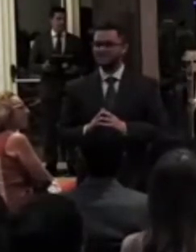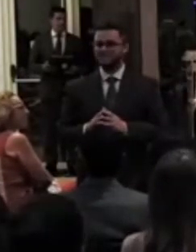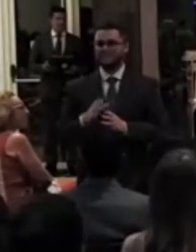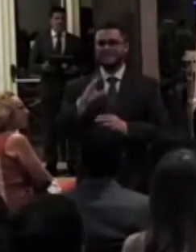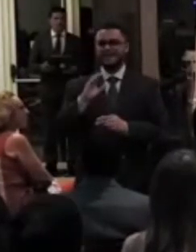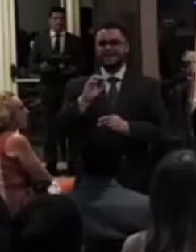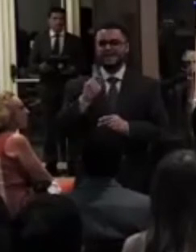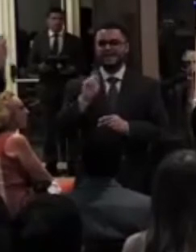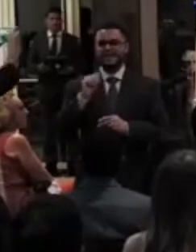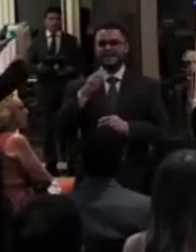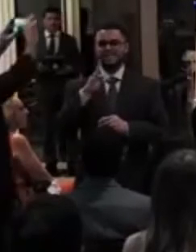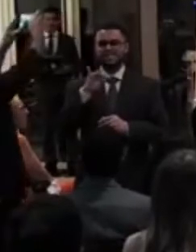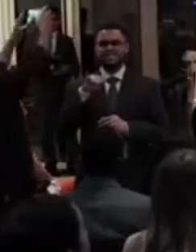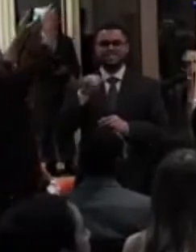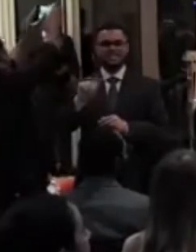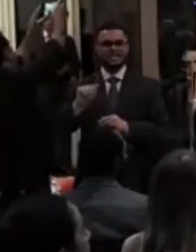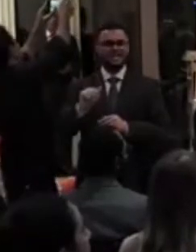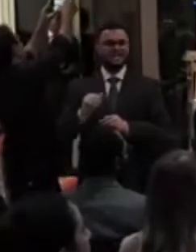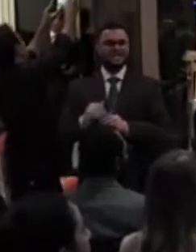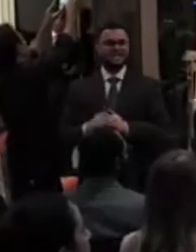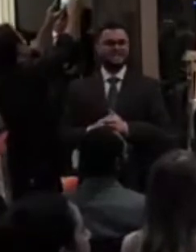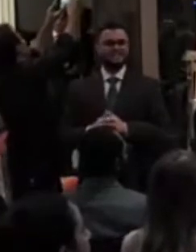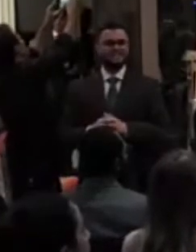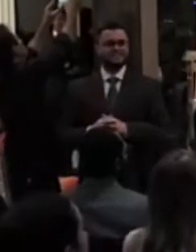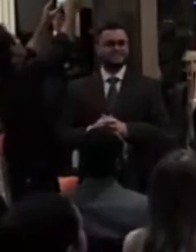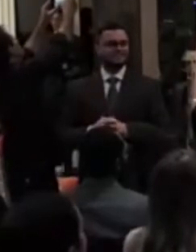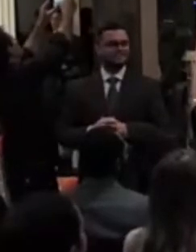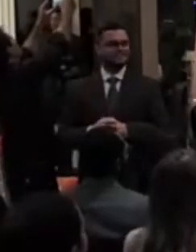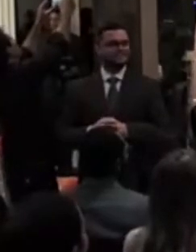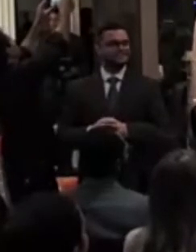Kátia Luciane de Oliveira.